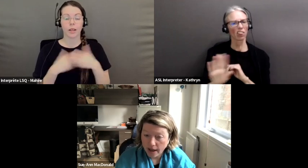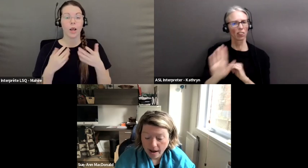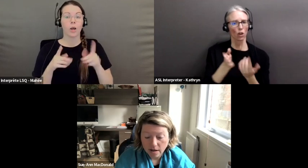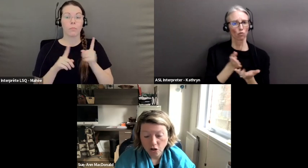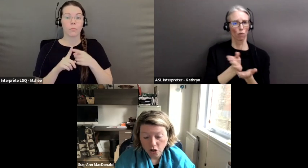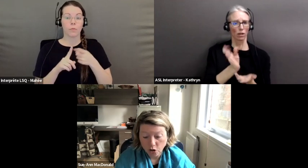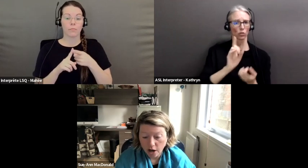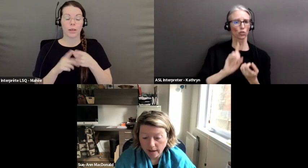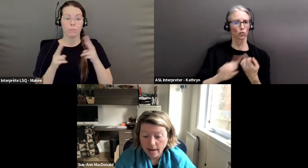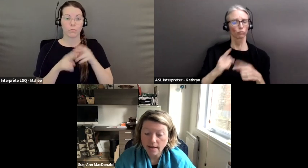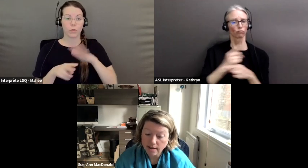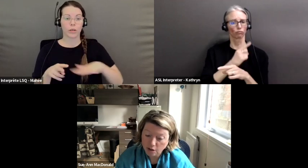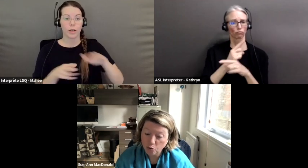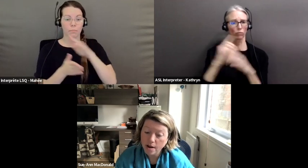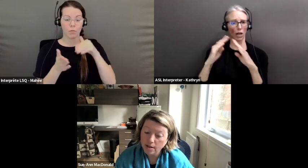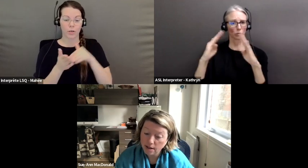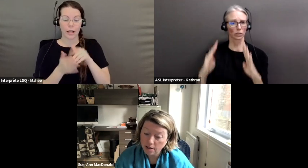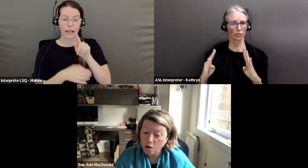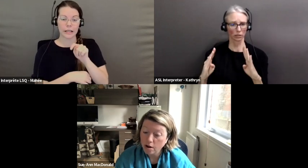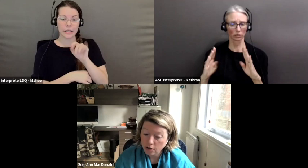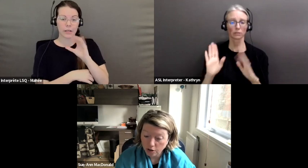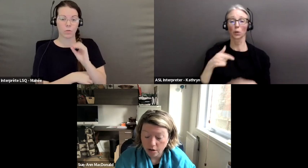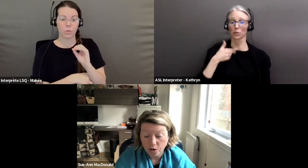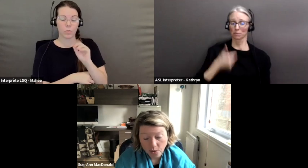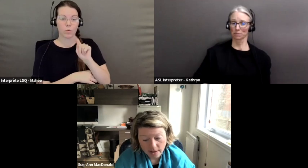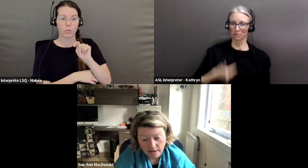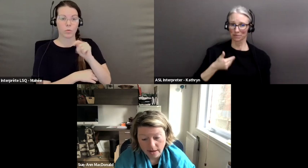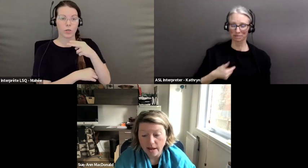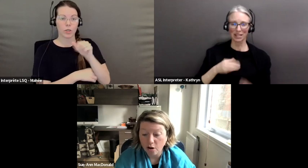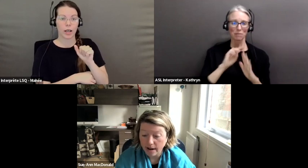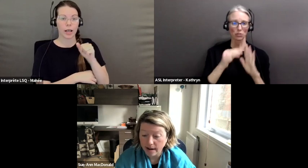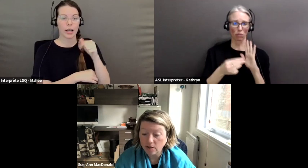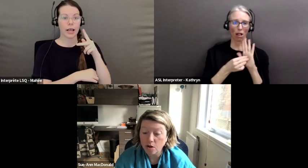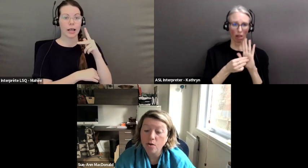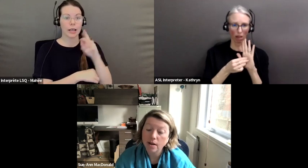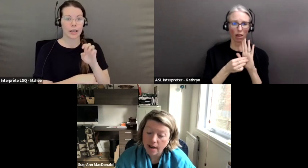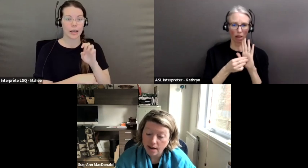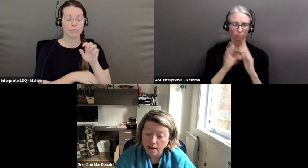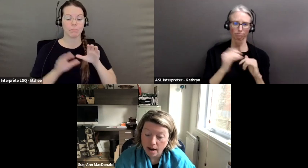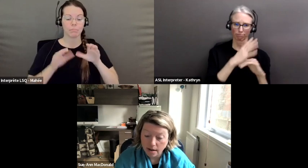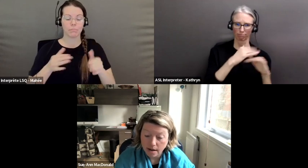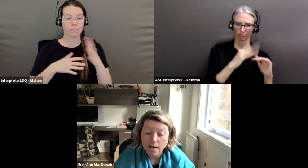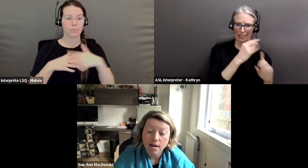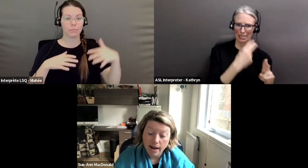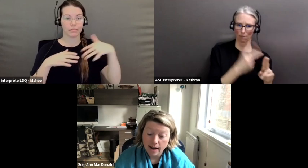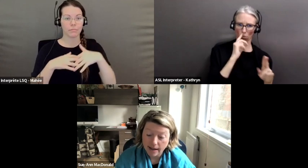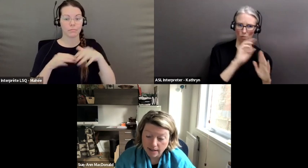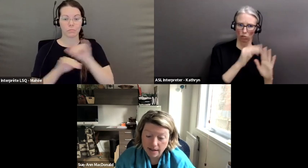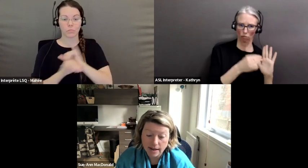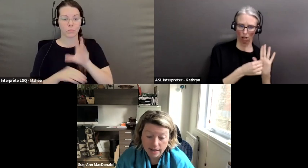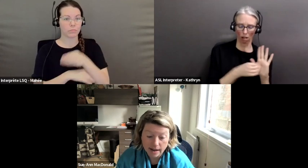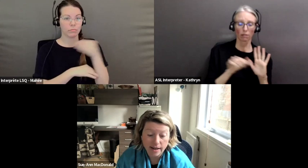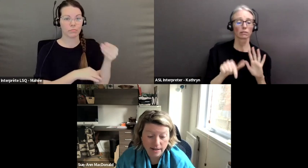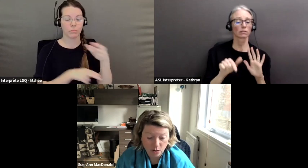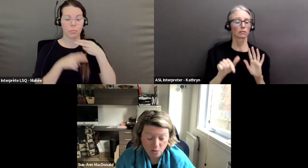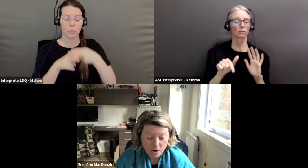suis à Montréal, Géojagué, qui est située en territoire autochtone non cédé, et que la nation Ganegaga est la